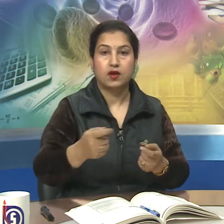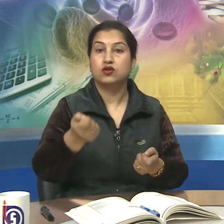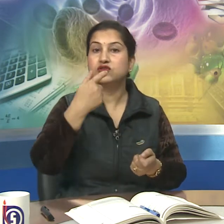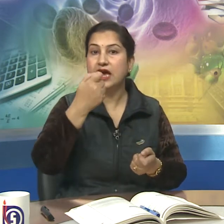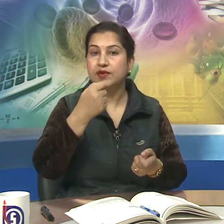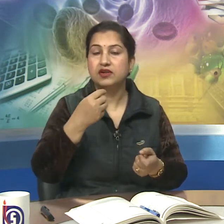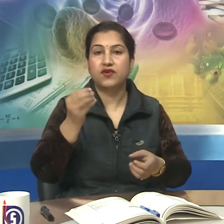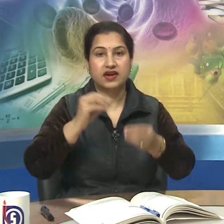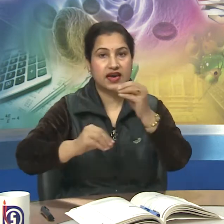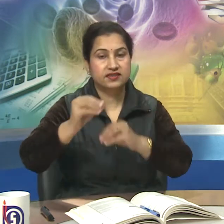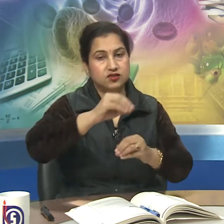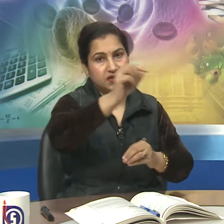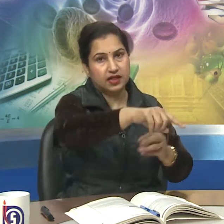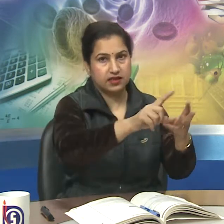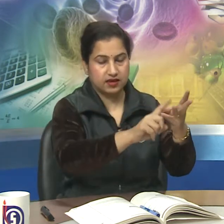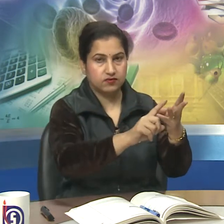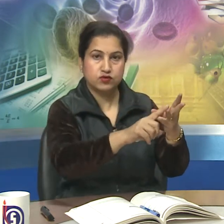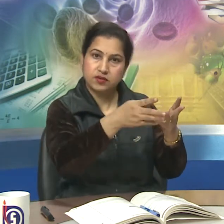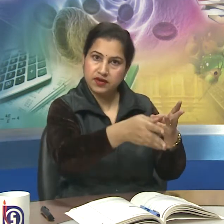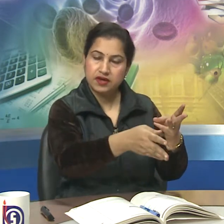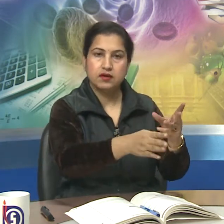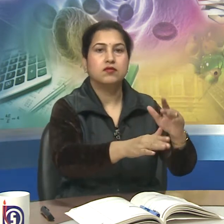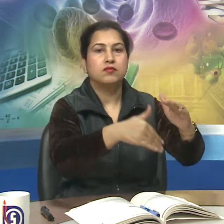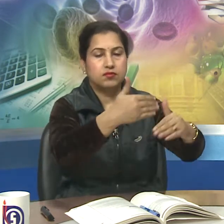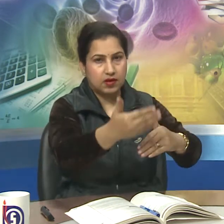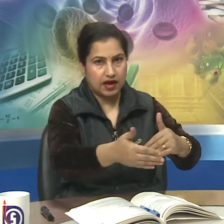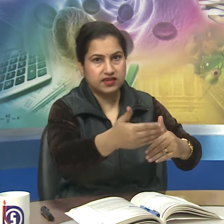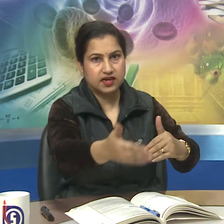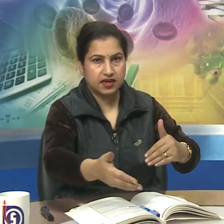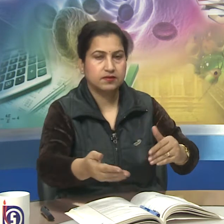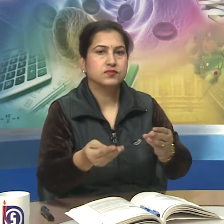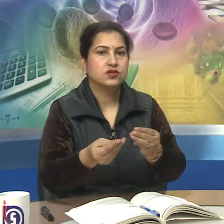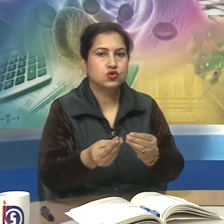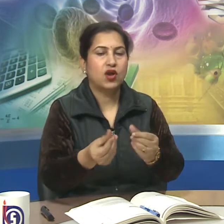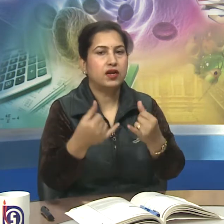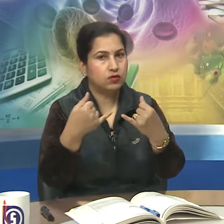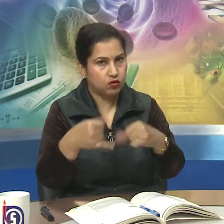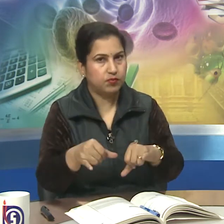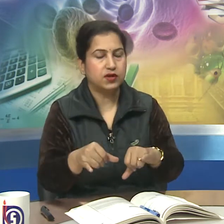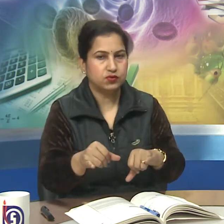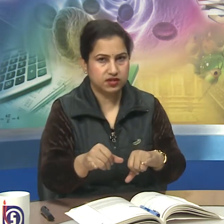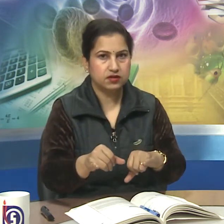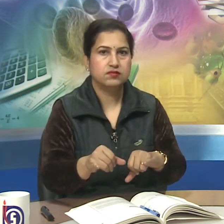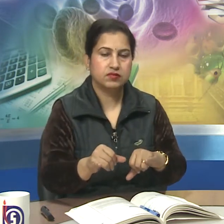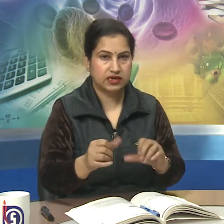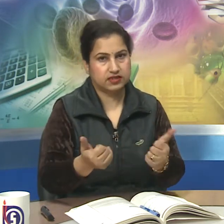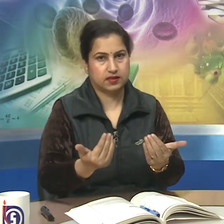प्रज्ञा निकल फर्टिलाइजर्स कि डालते हैं वह सब भी आगे जाकर ऑयल को फॉलो डाल कर सकते